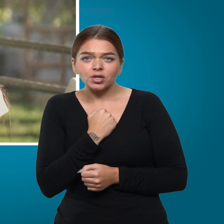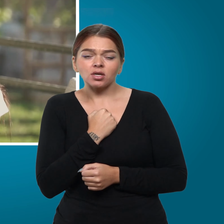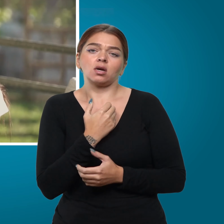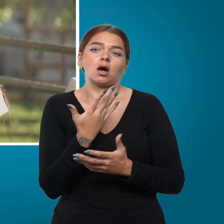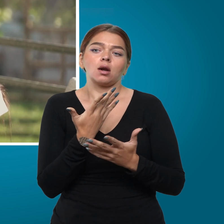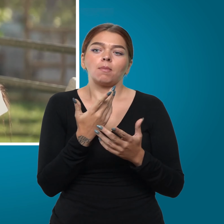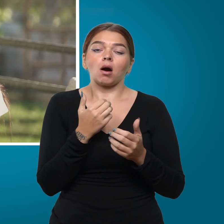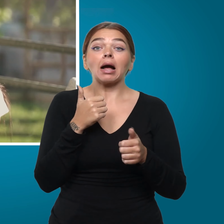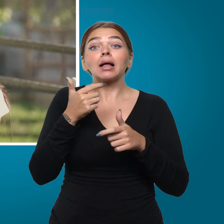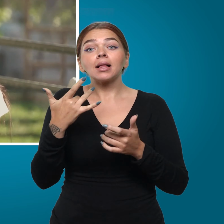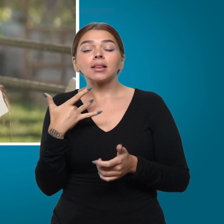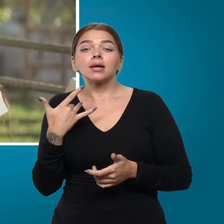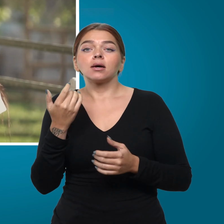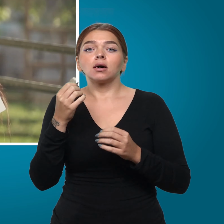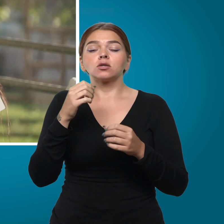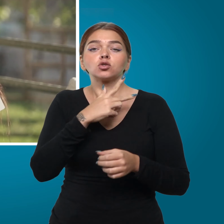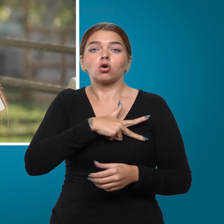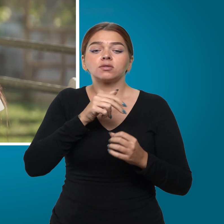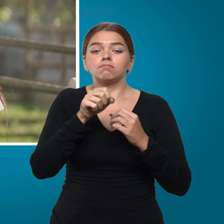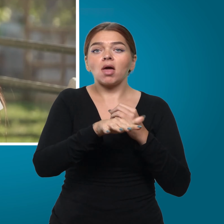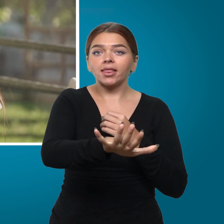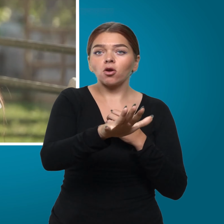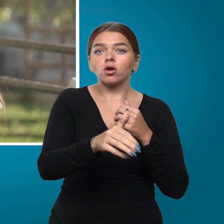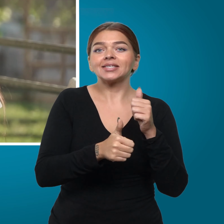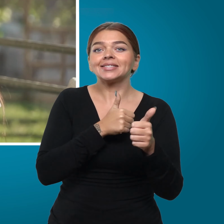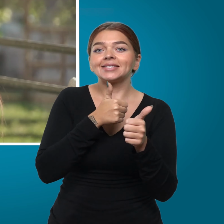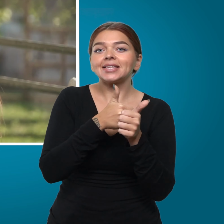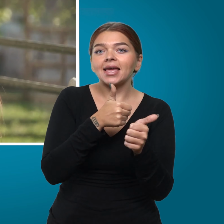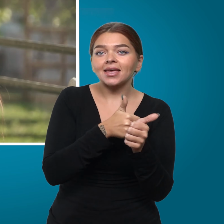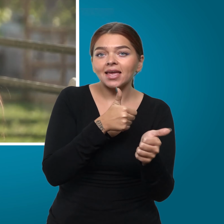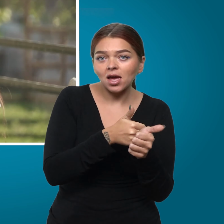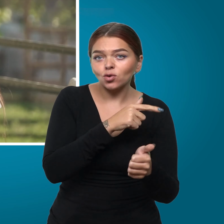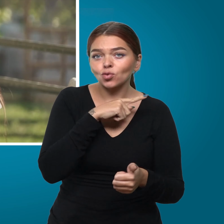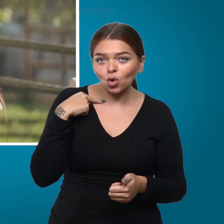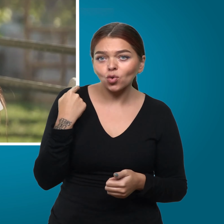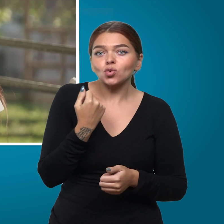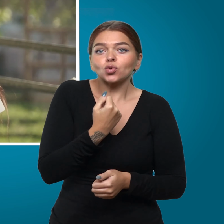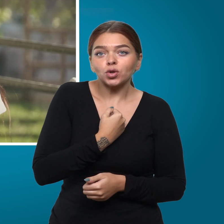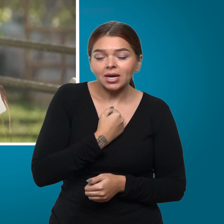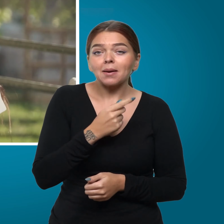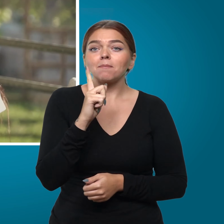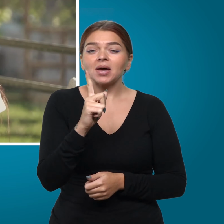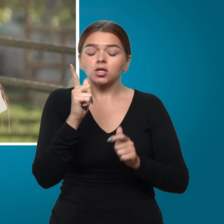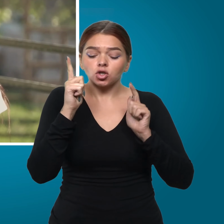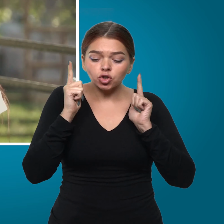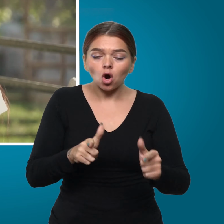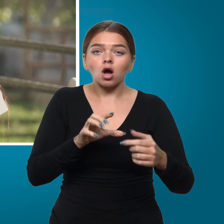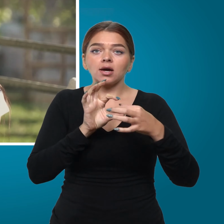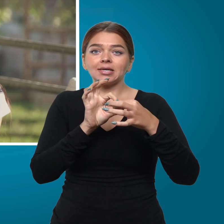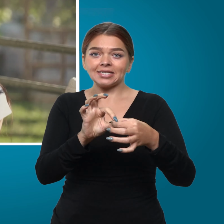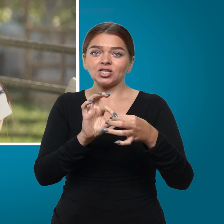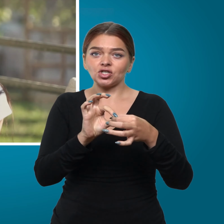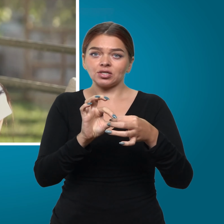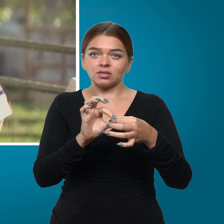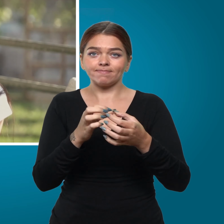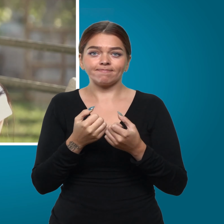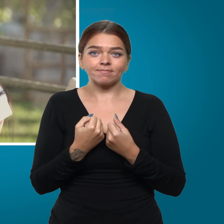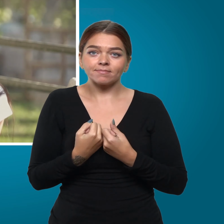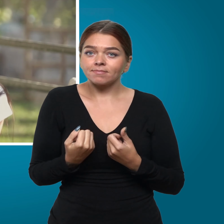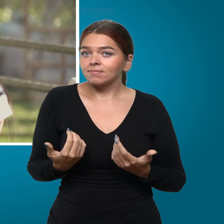kažkaip trūksta to tarpusavio supratimo, pagalbos, pokalbių, bendrų veiklų gal netgi. Man labai gražu, tikrai